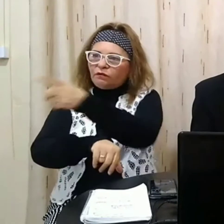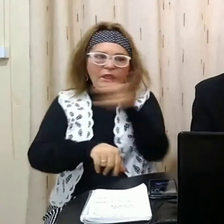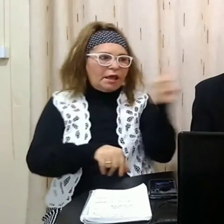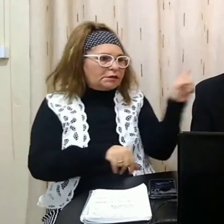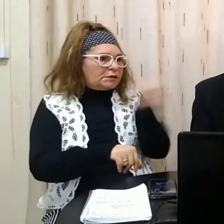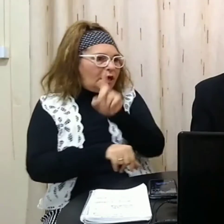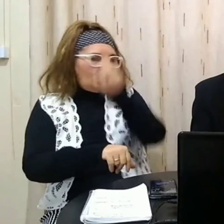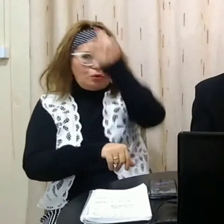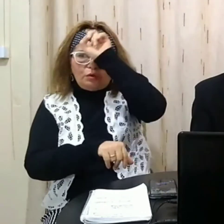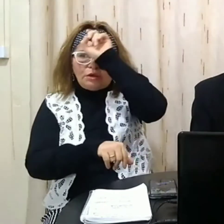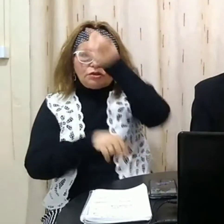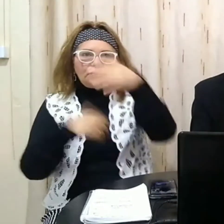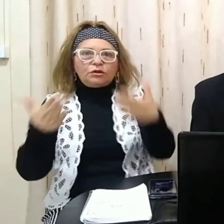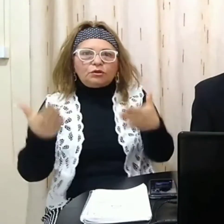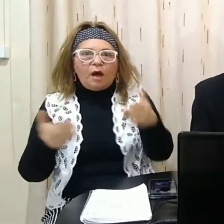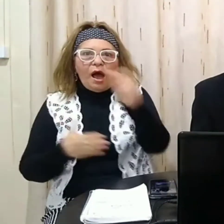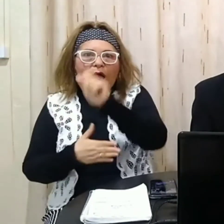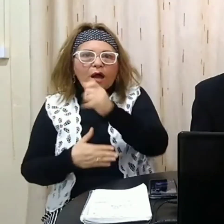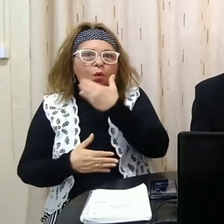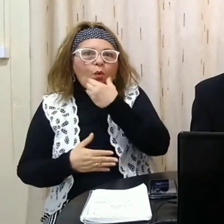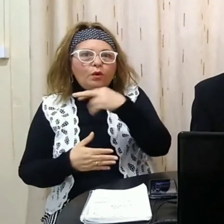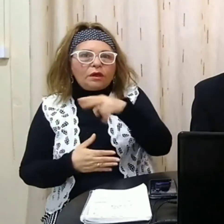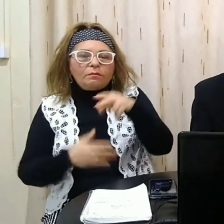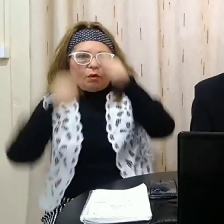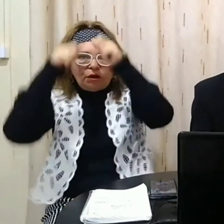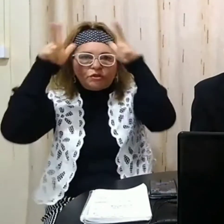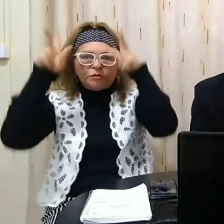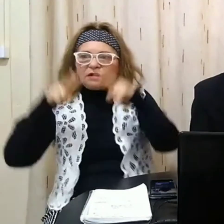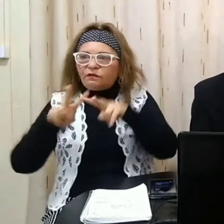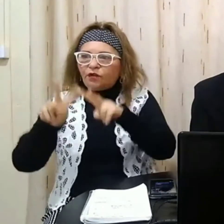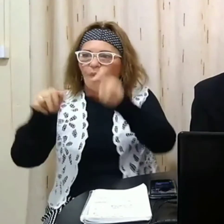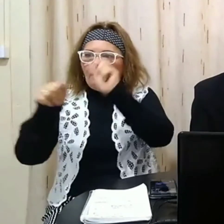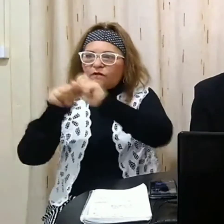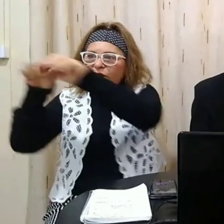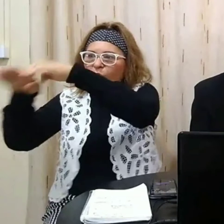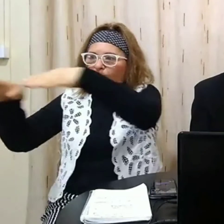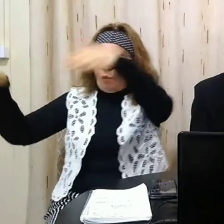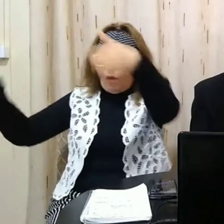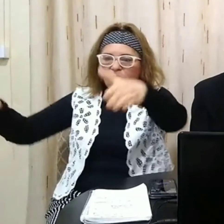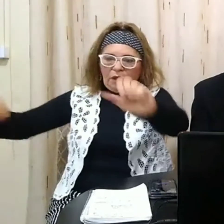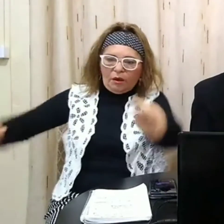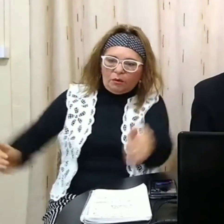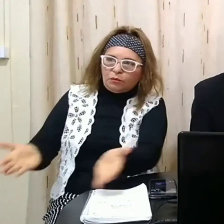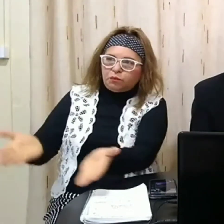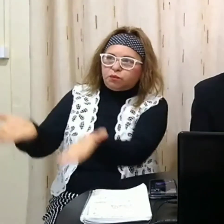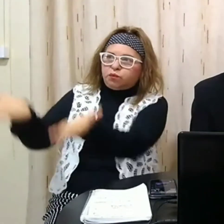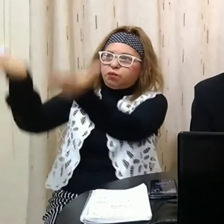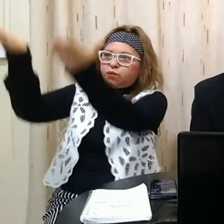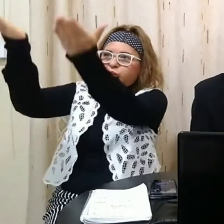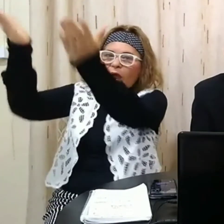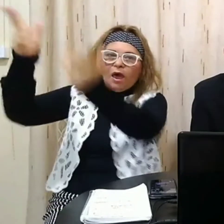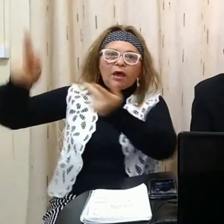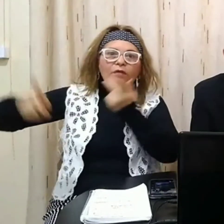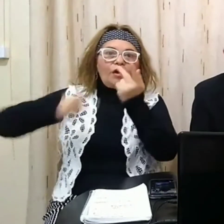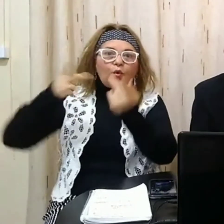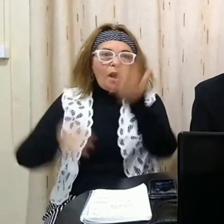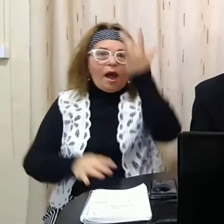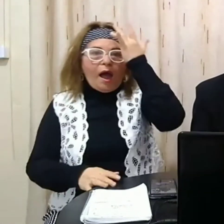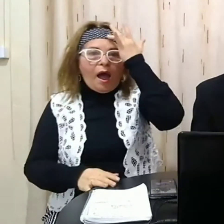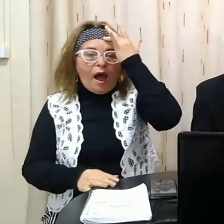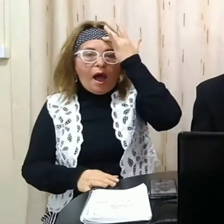Egito. Arão, vendo isso, edificou um altar diante dele e, apregoando, disse: